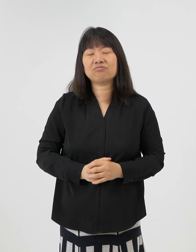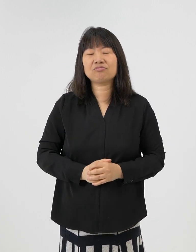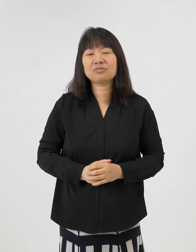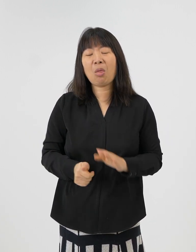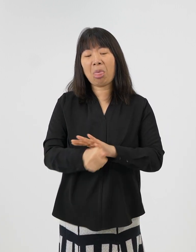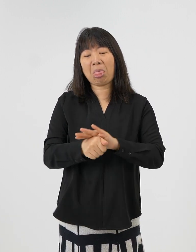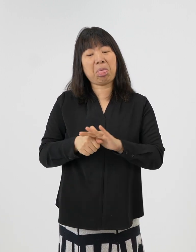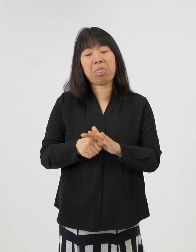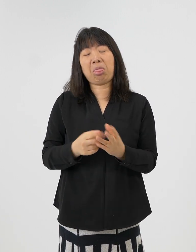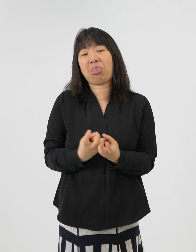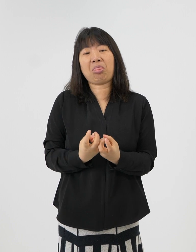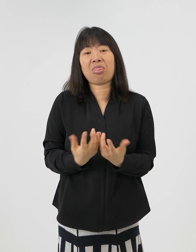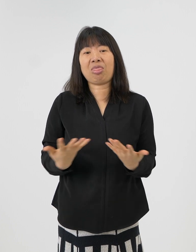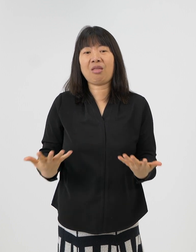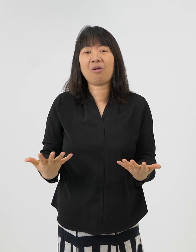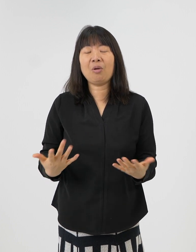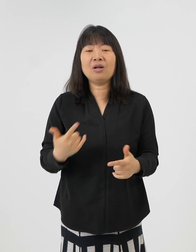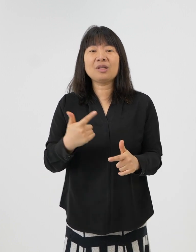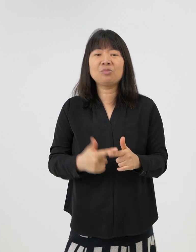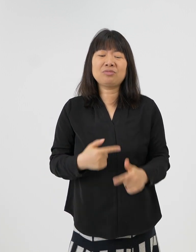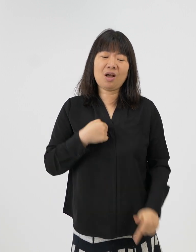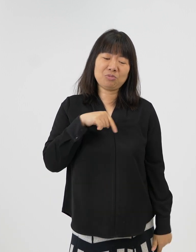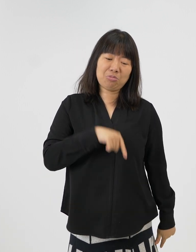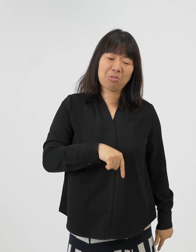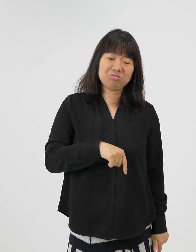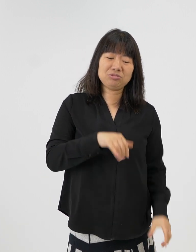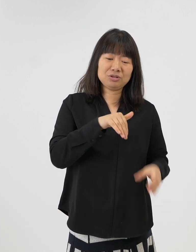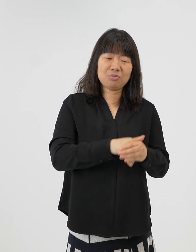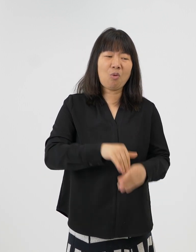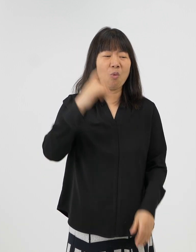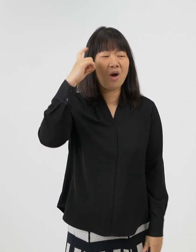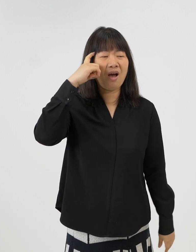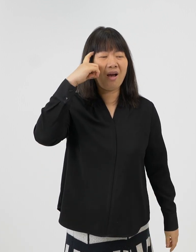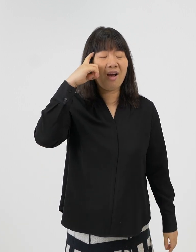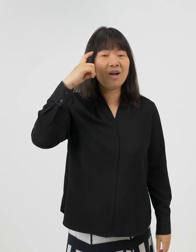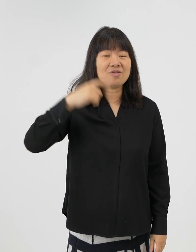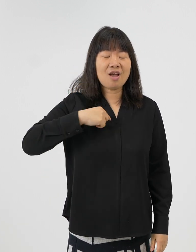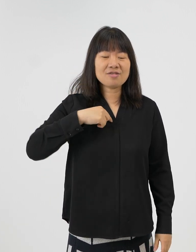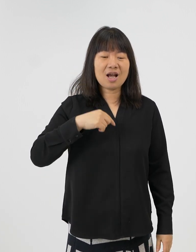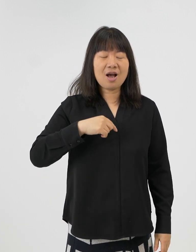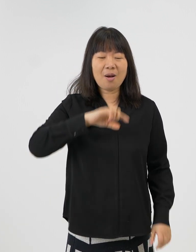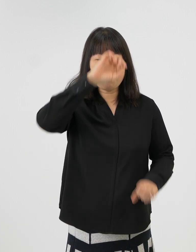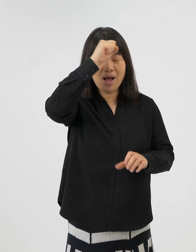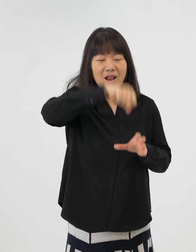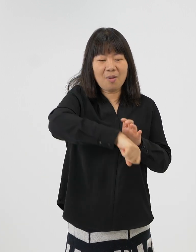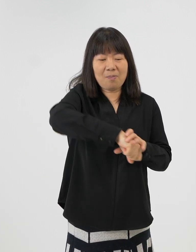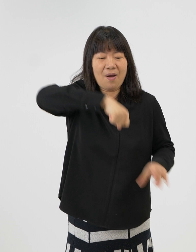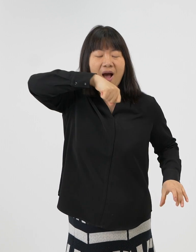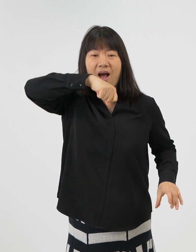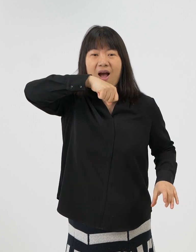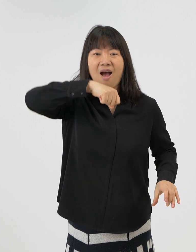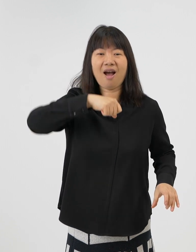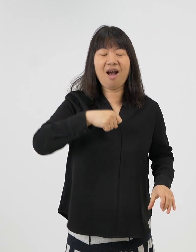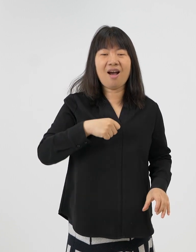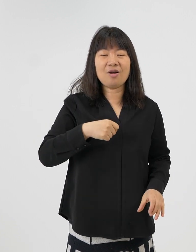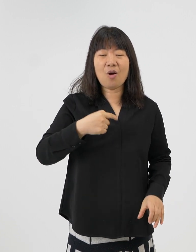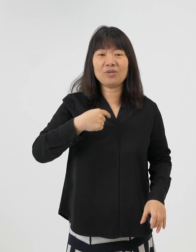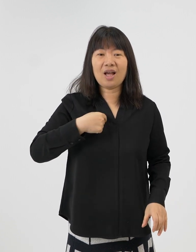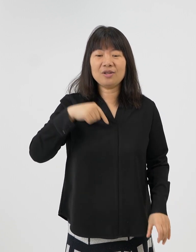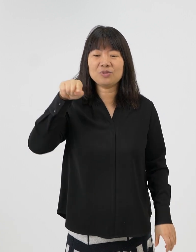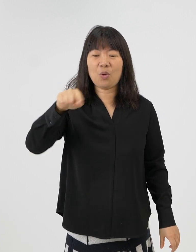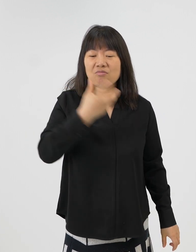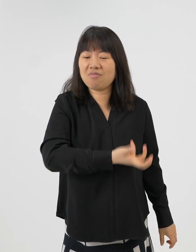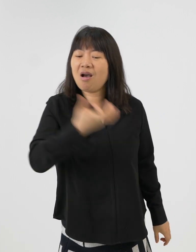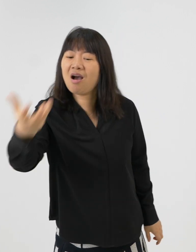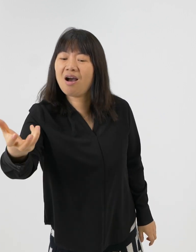수밖에 없어요. 나무가 난 왜 여기다 심기어졌지? 그리고 자기가 쑥 발을 빼가지고 뿌리를 뽑아서 난